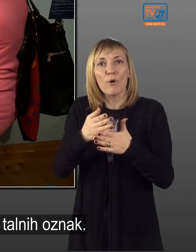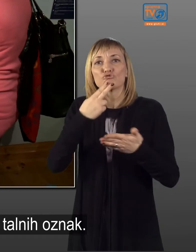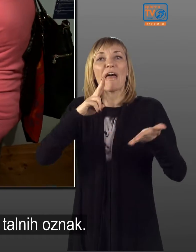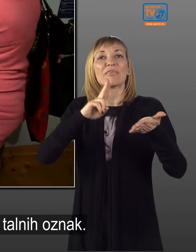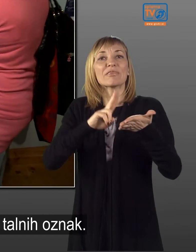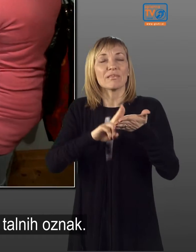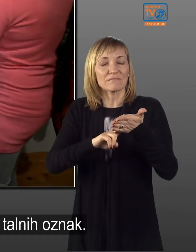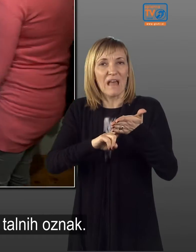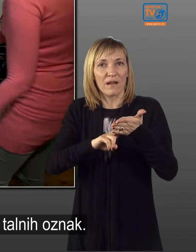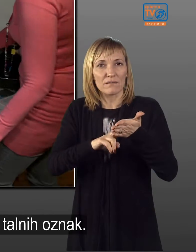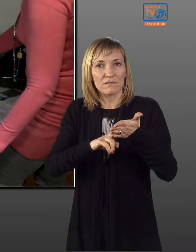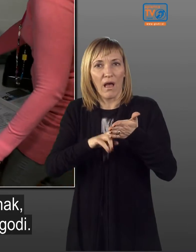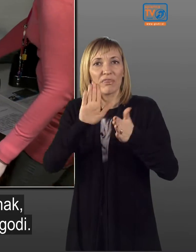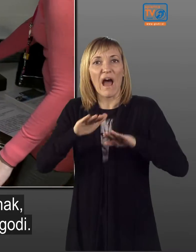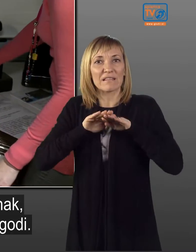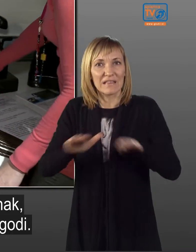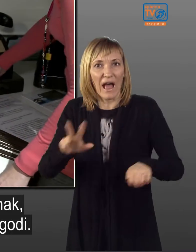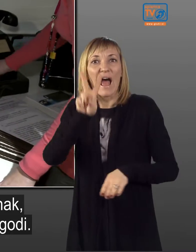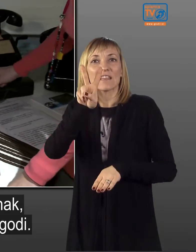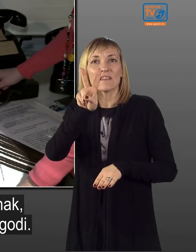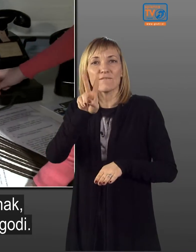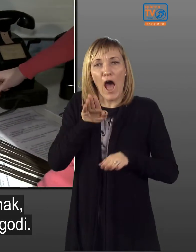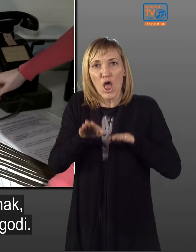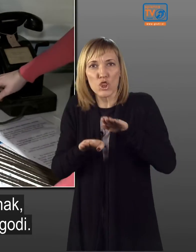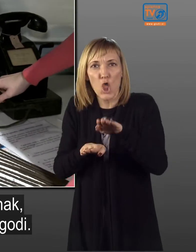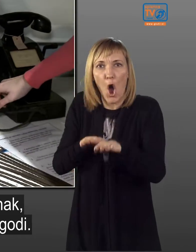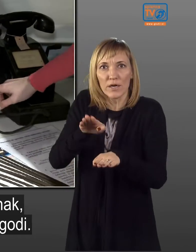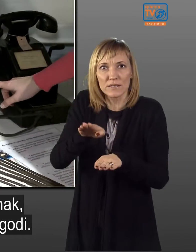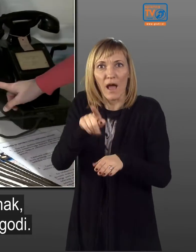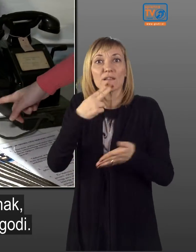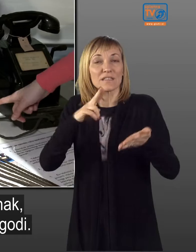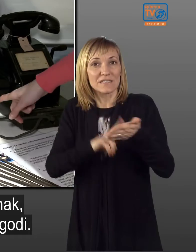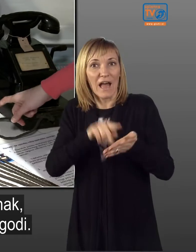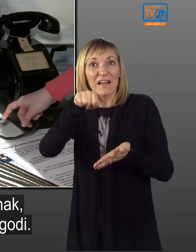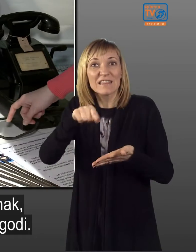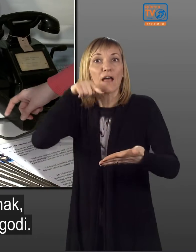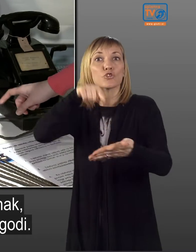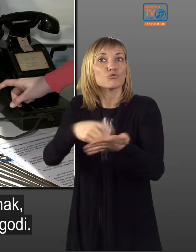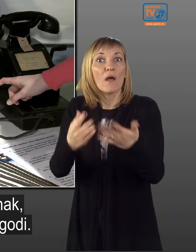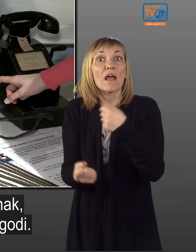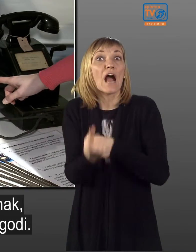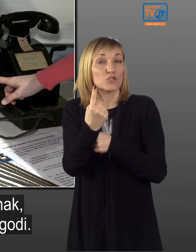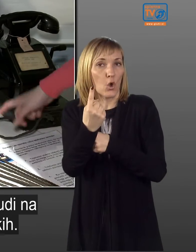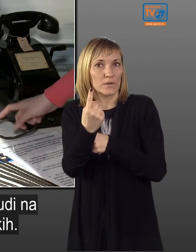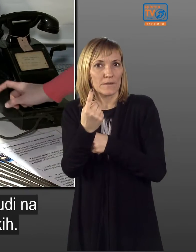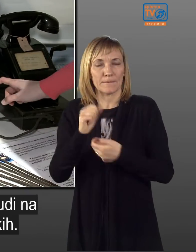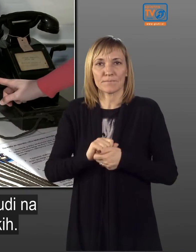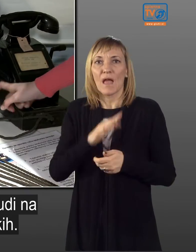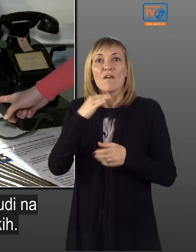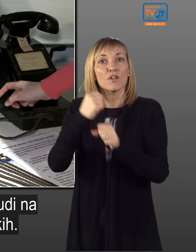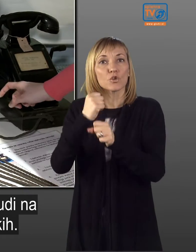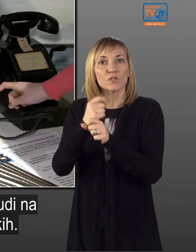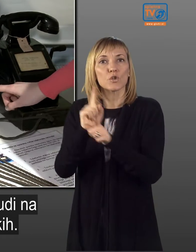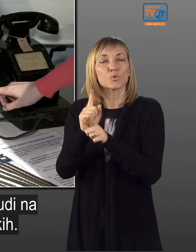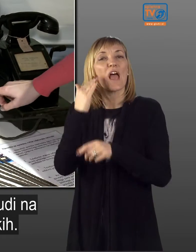oznak označeni. In 2 nogici sta recimo potem znak, da se tam na tisti točki nekaj zgodi. Veliko smo delali